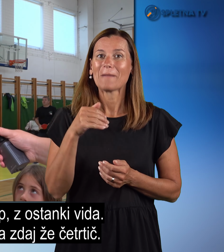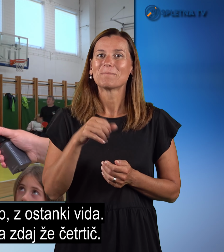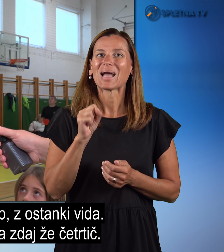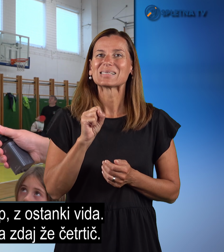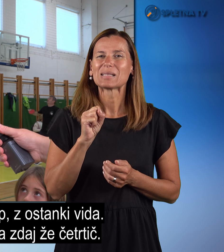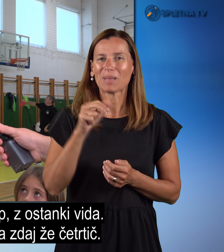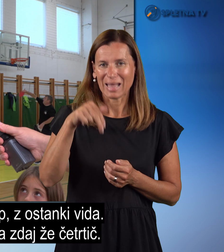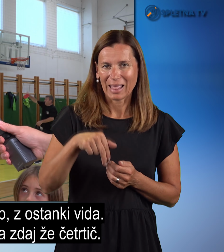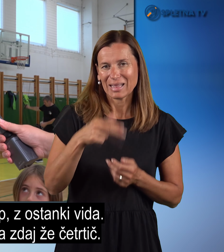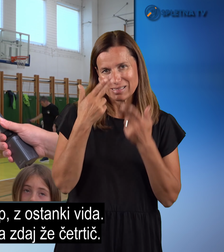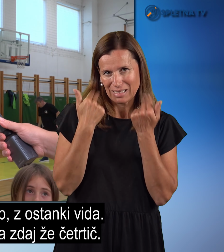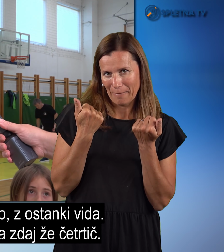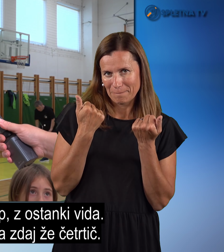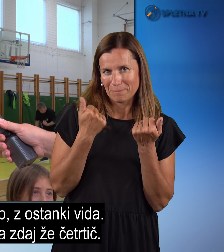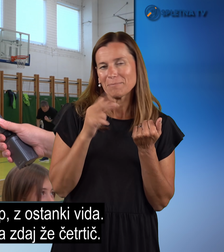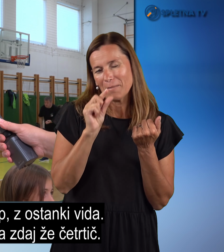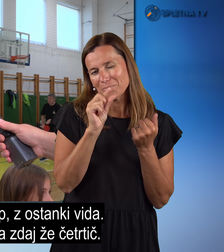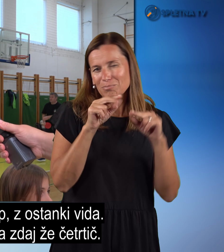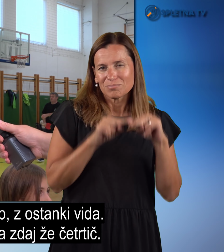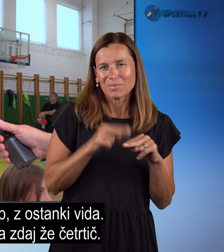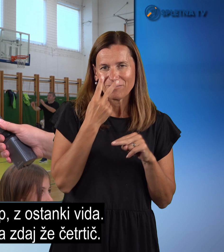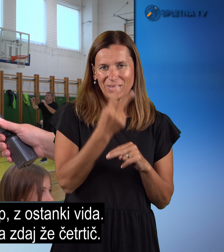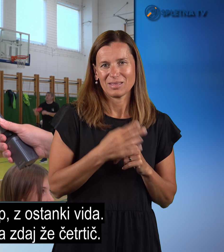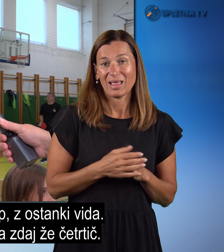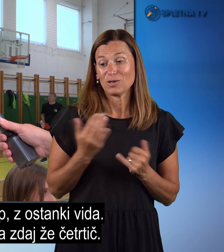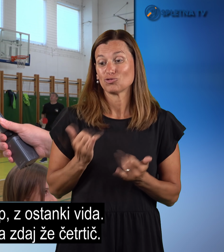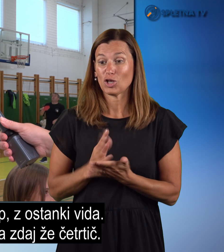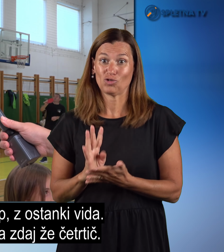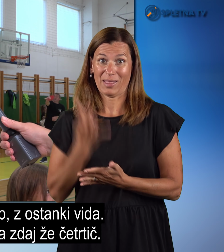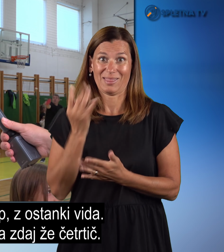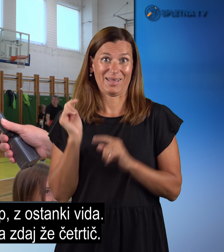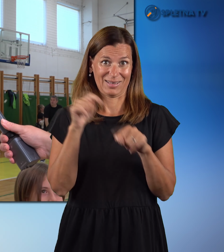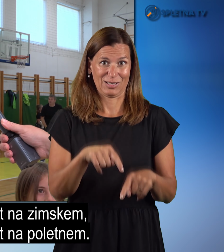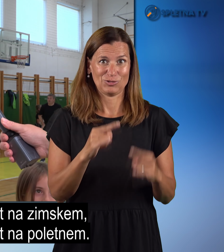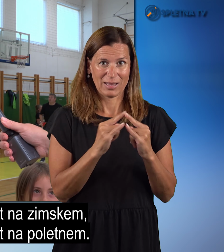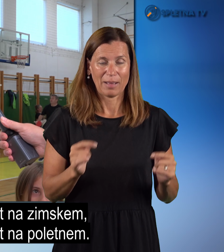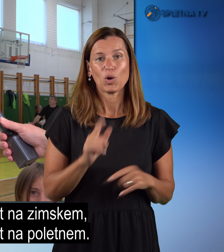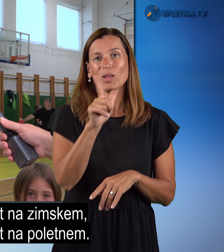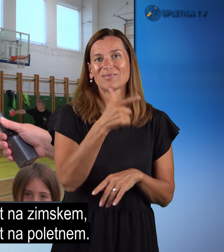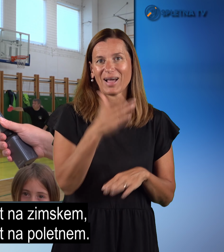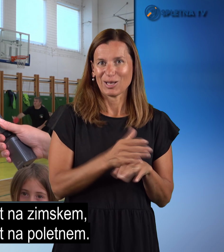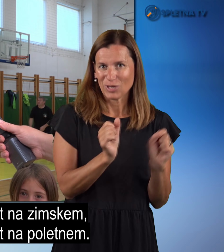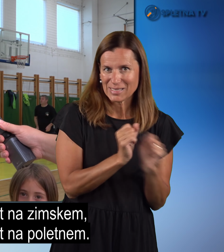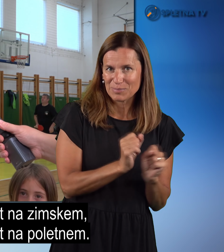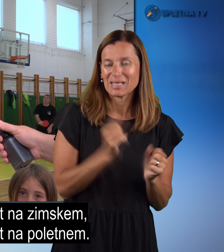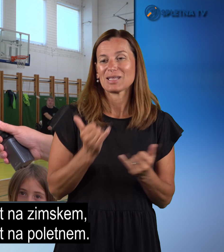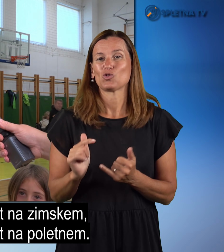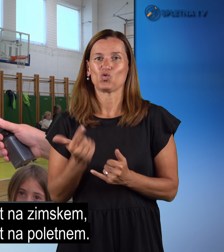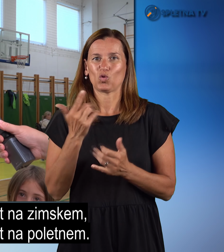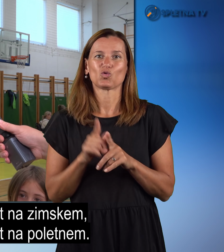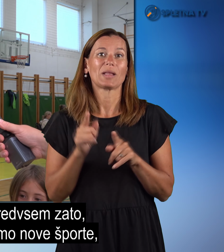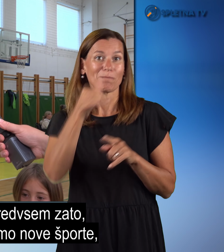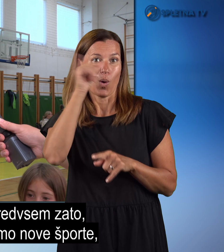Maksimilijan je slep z ostanki vida. Na tabor prihajava zdaj že četrtič. Bila sva dvakrat na zimskem, zdaj sva dvakrat na